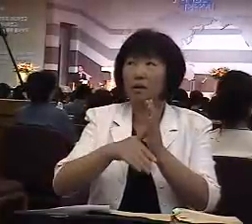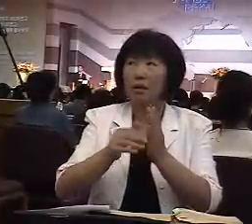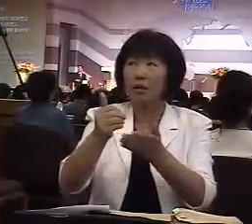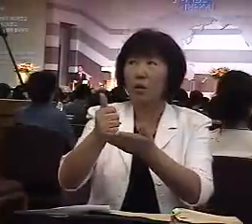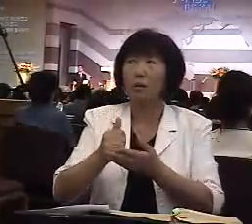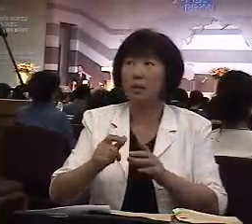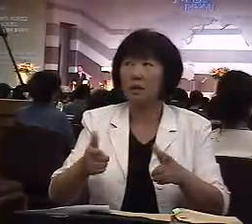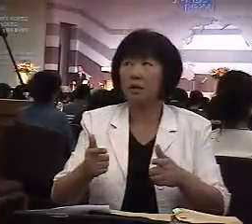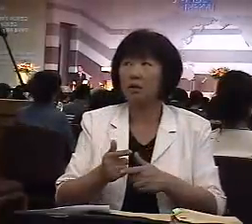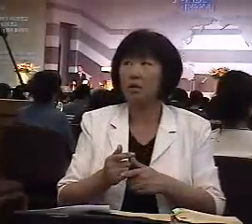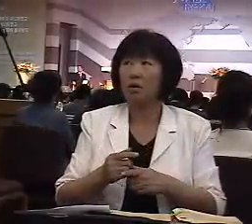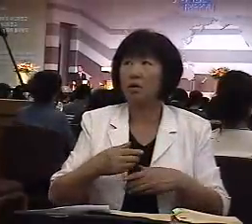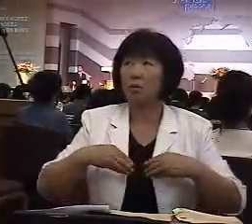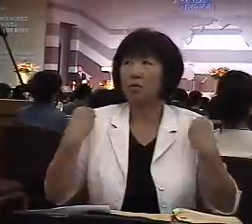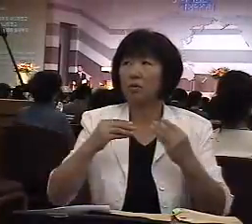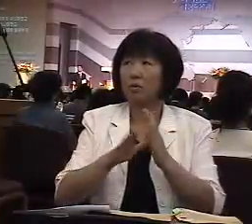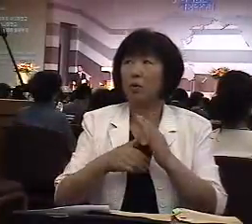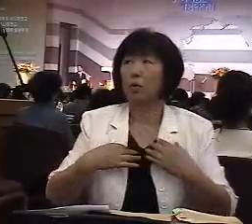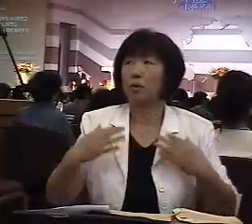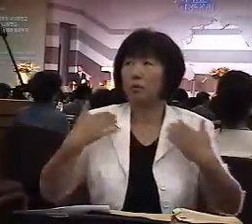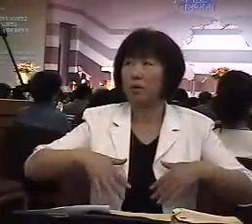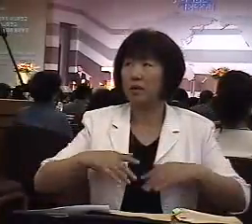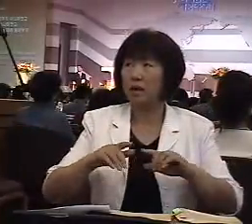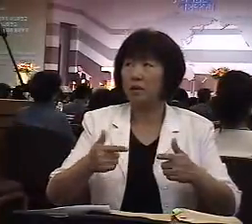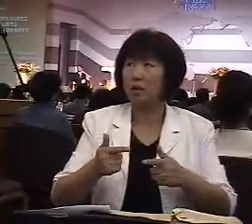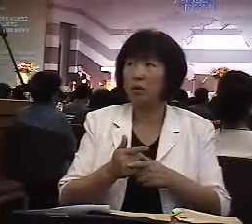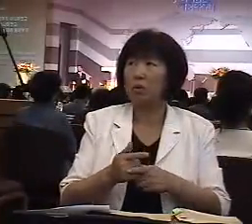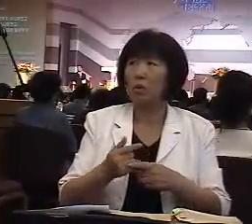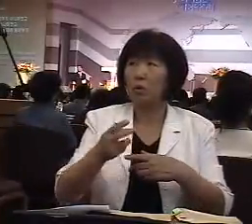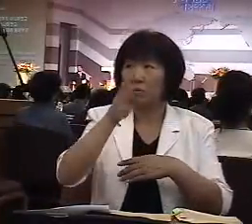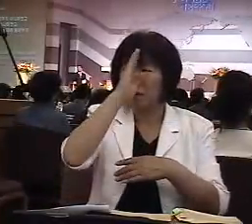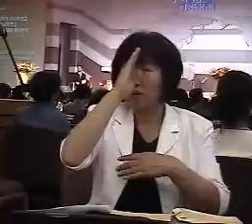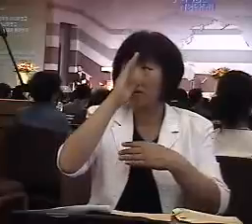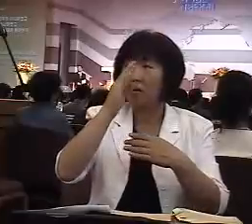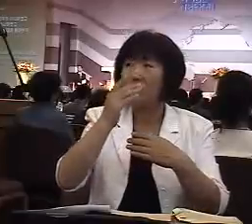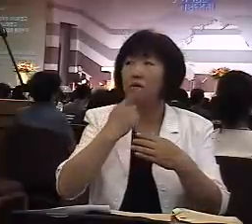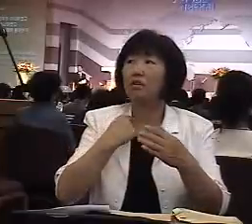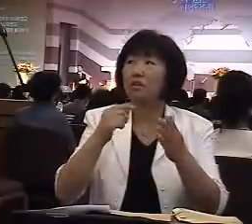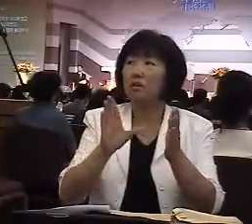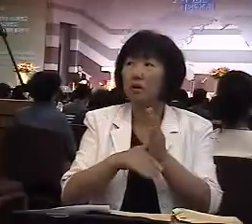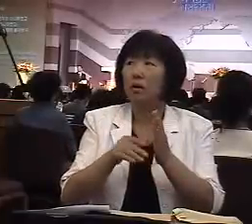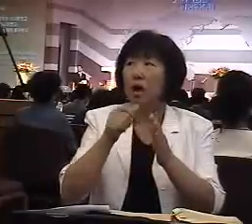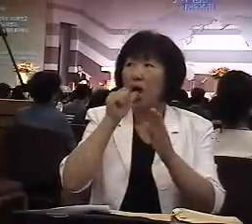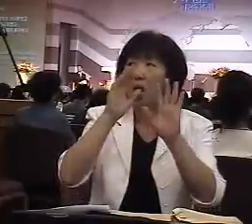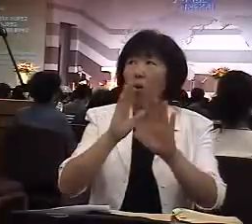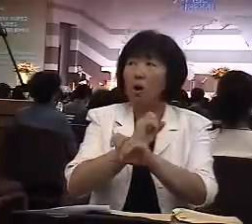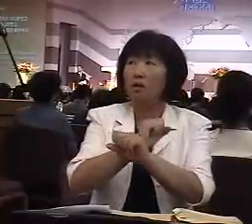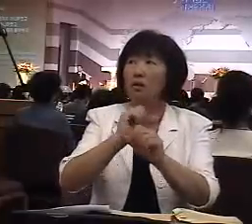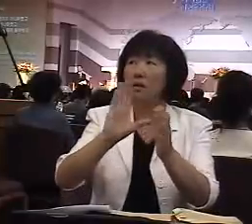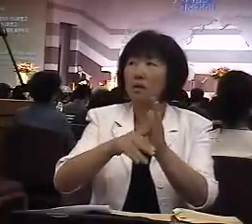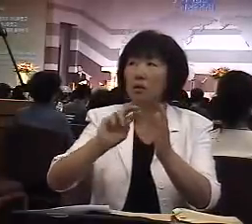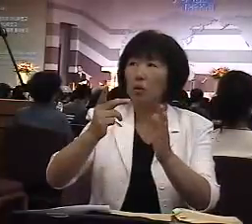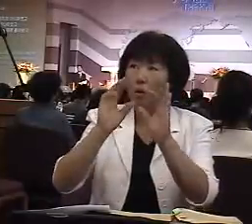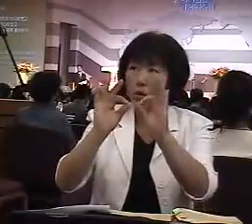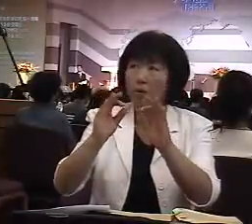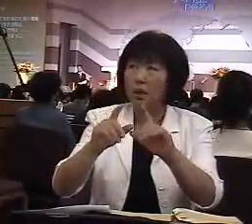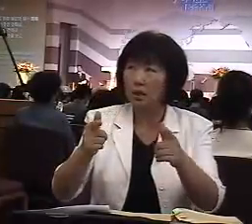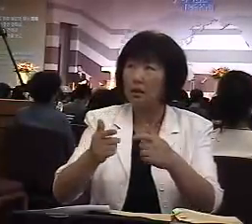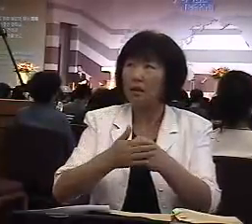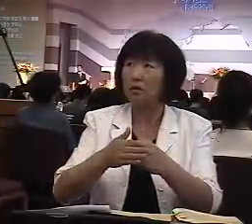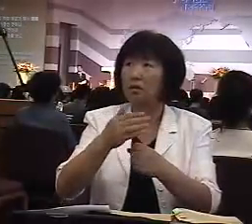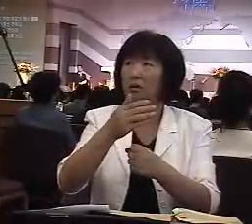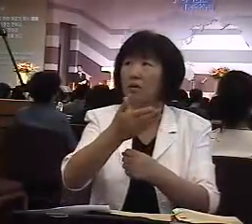영접하지 아니하였고 벗었을 때에 옷 입히지 아니하였고 병들었을 때에 옥에 갇혔을 때에 돌아보지 아니하였느니라